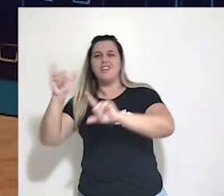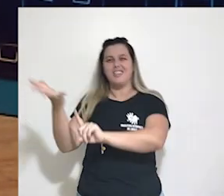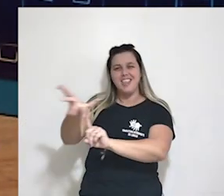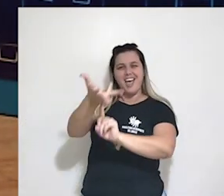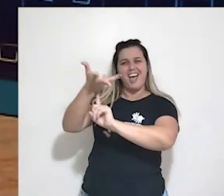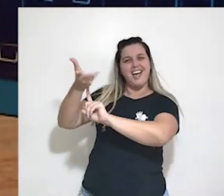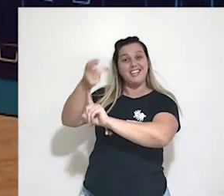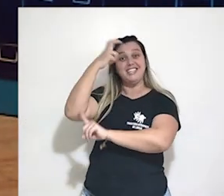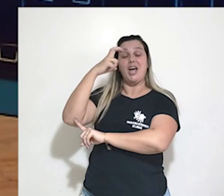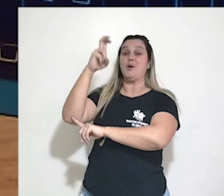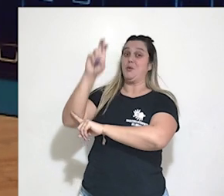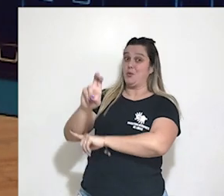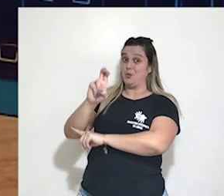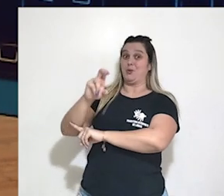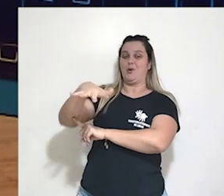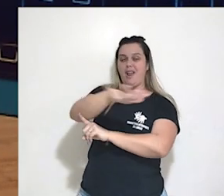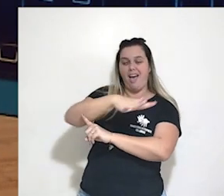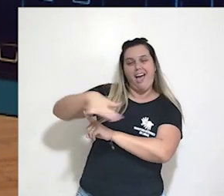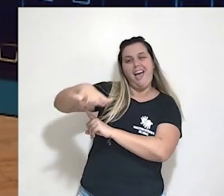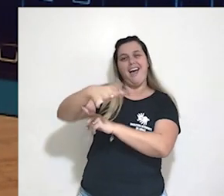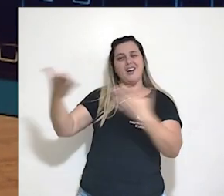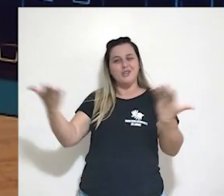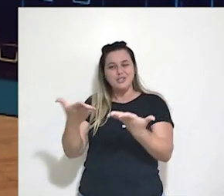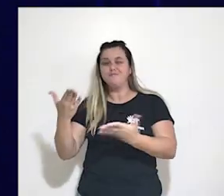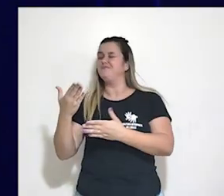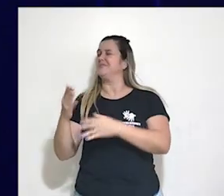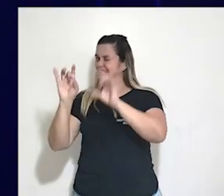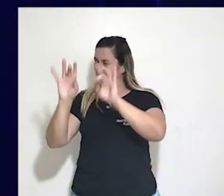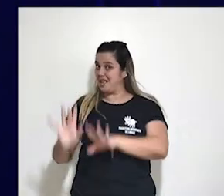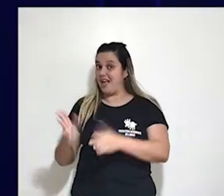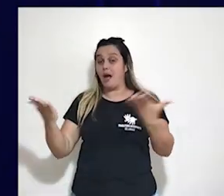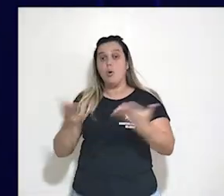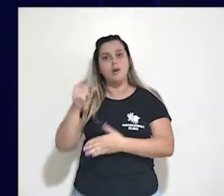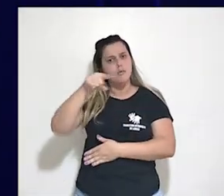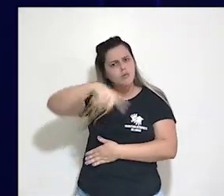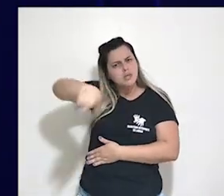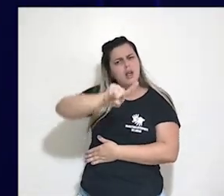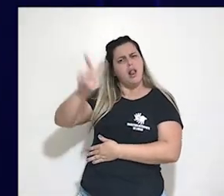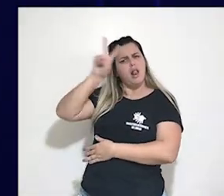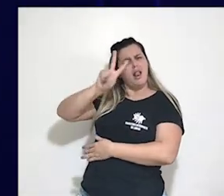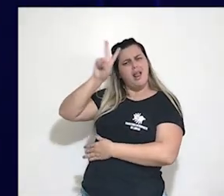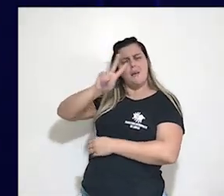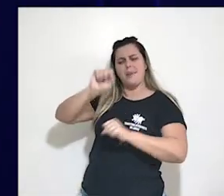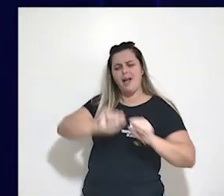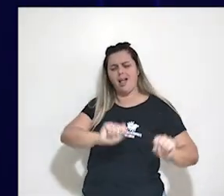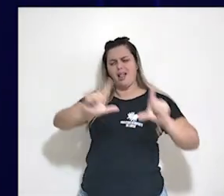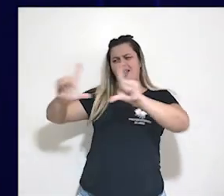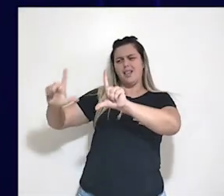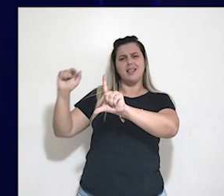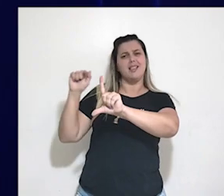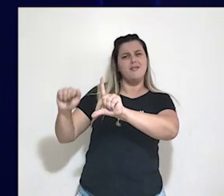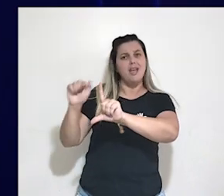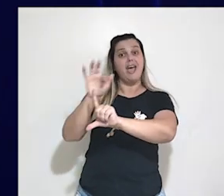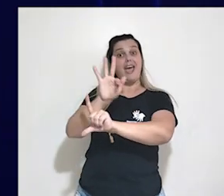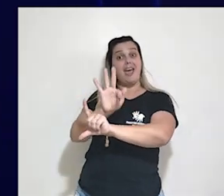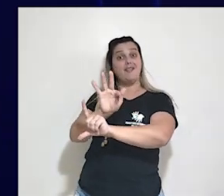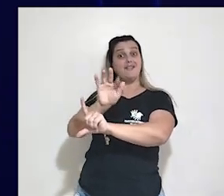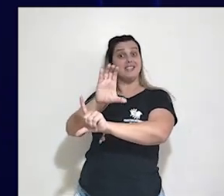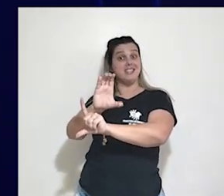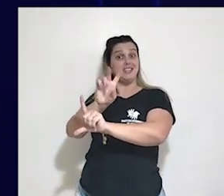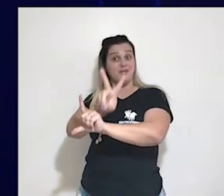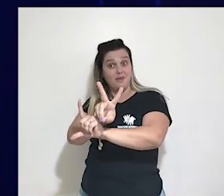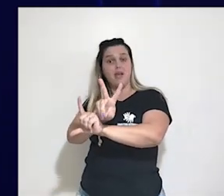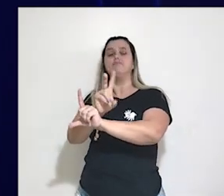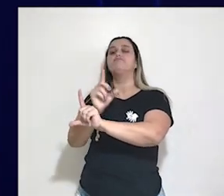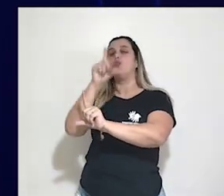da arte e da cultura em todas as suas formas. E vale lembrar que o nosso programa é uma idealização da Fundação Cristiano Varela,